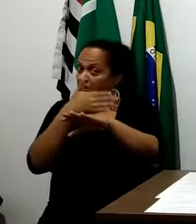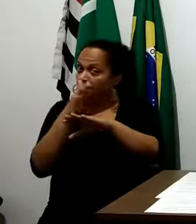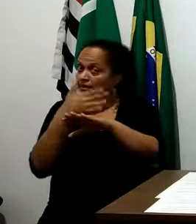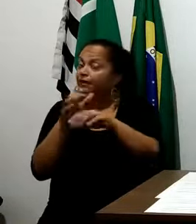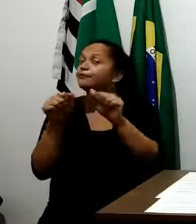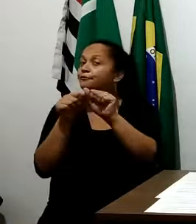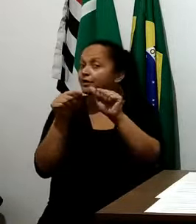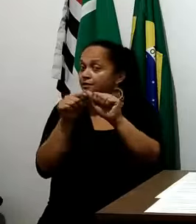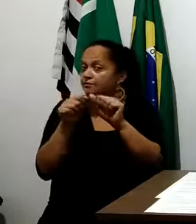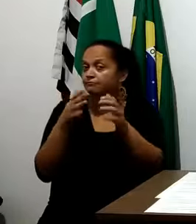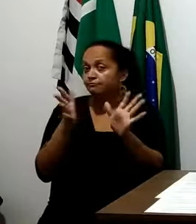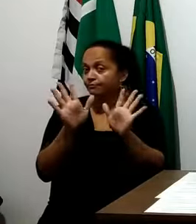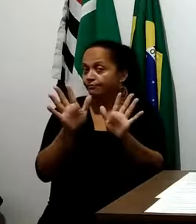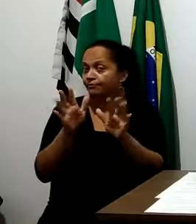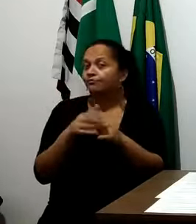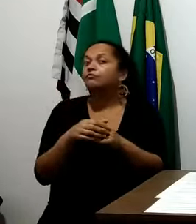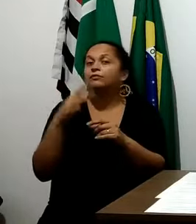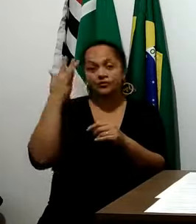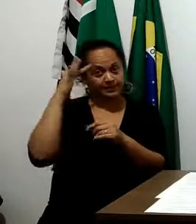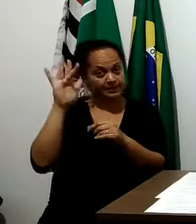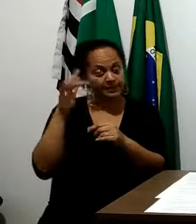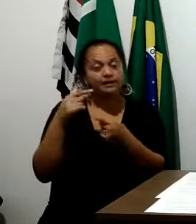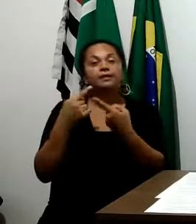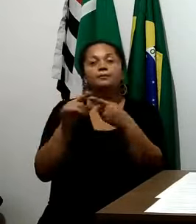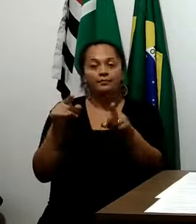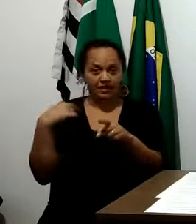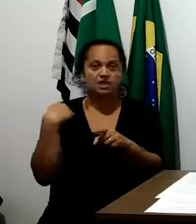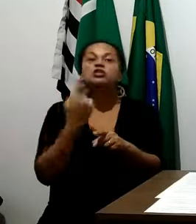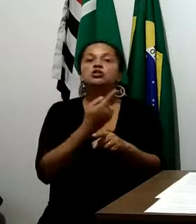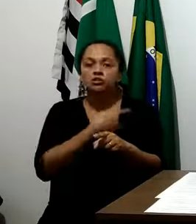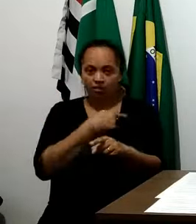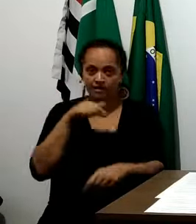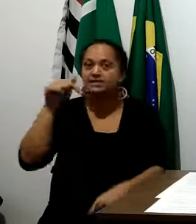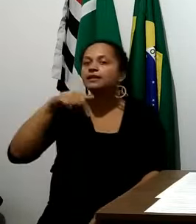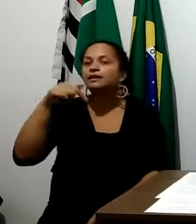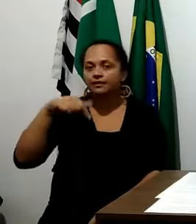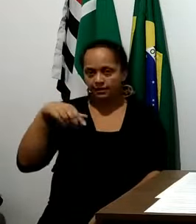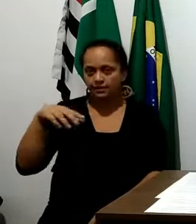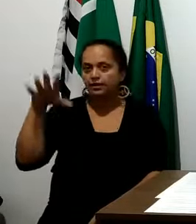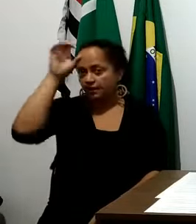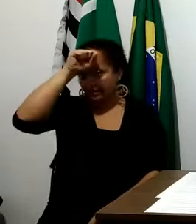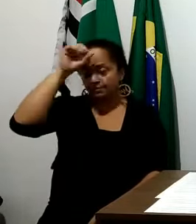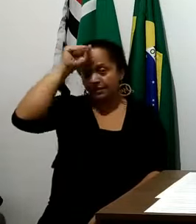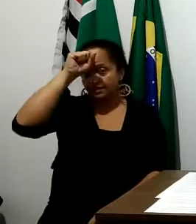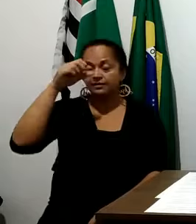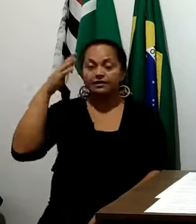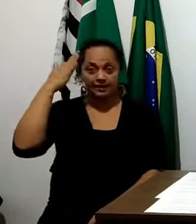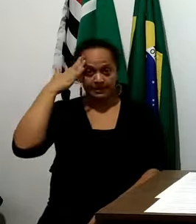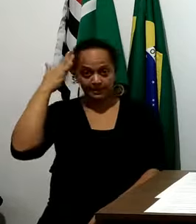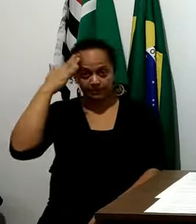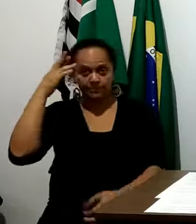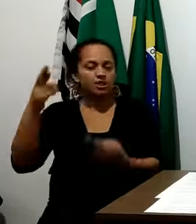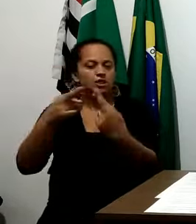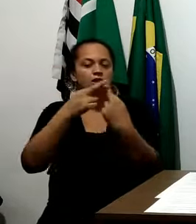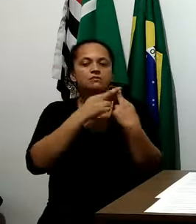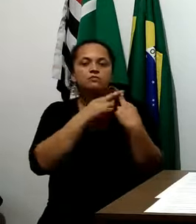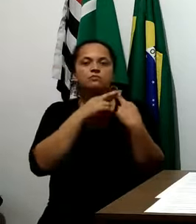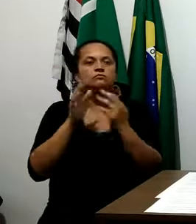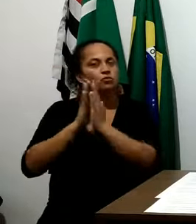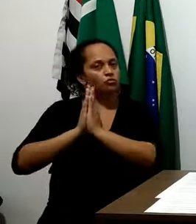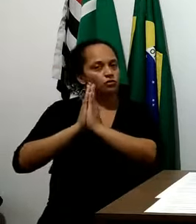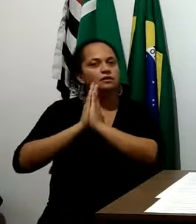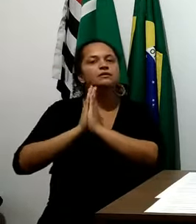mas que nós temos aprendido ao longo de todos esses anos, aqui, que a responsabilidade pela oração é nossa, isso nós